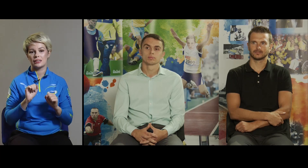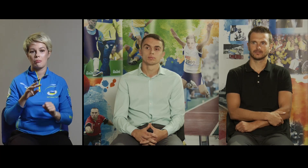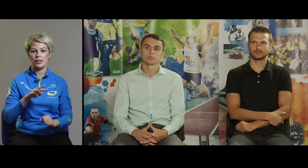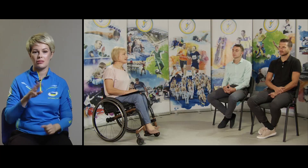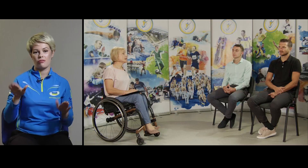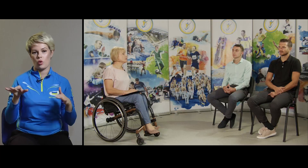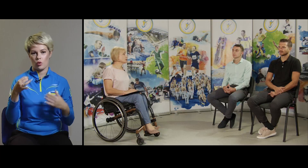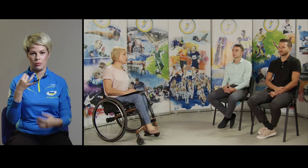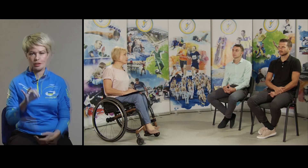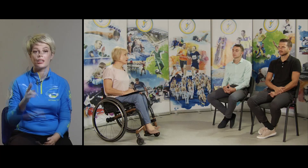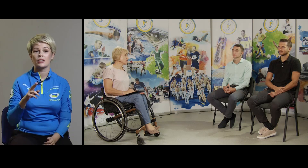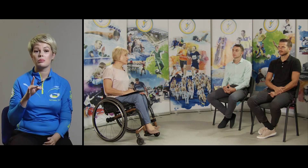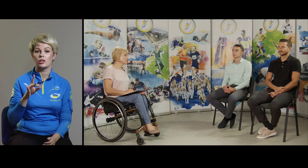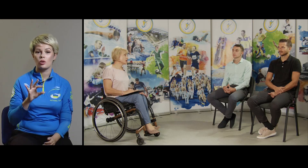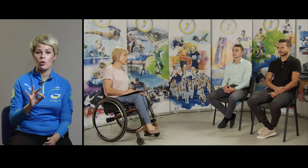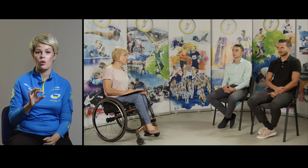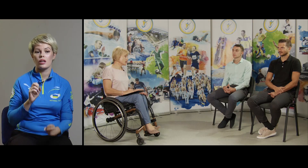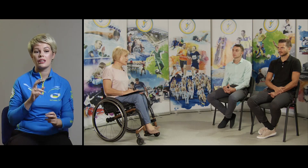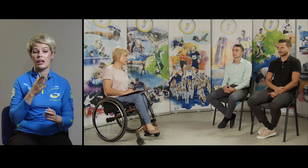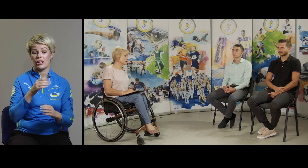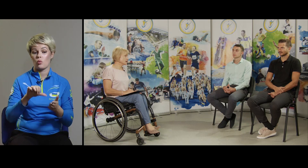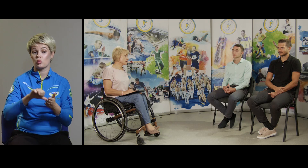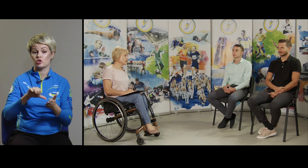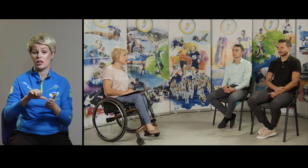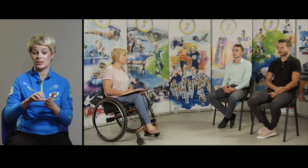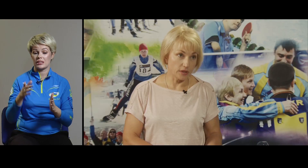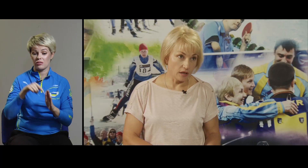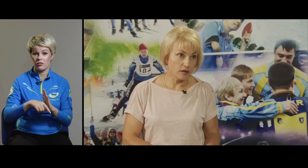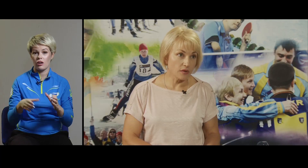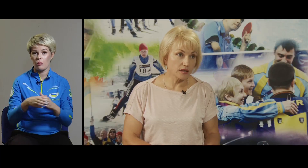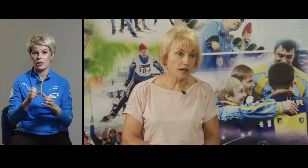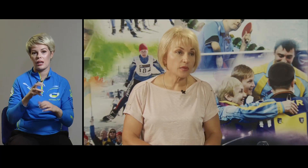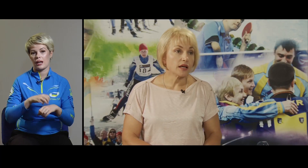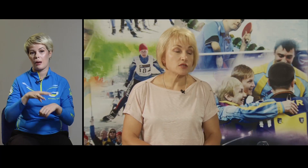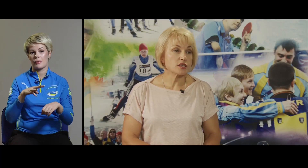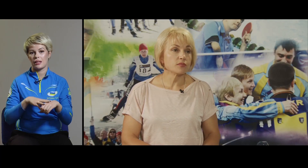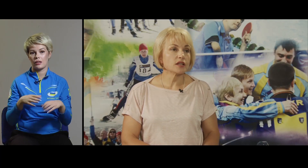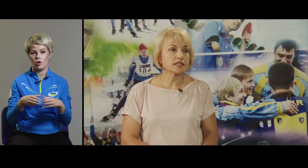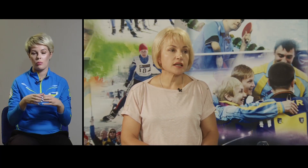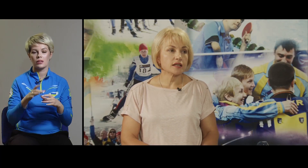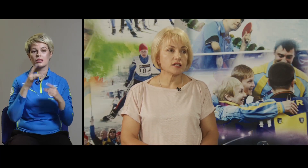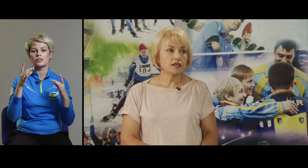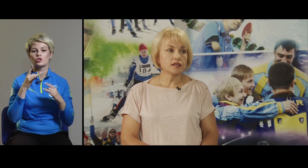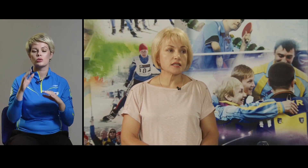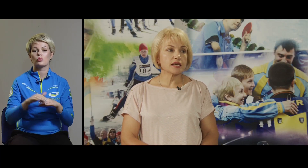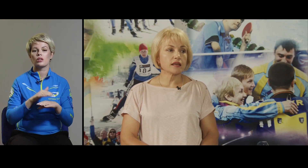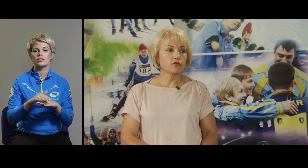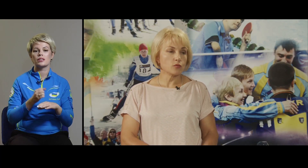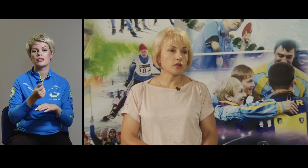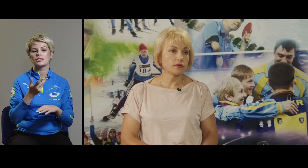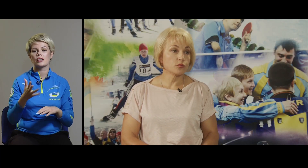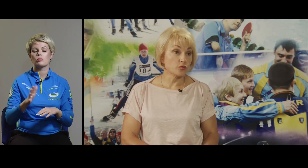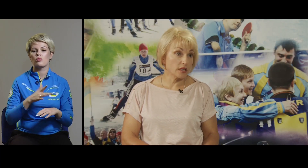Максим Воробей. Дмитро, як безпосередній учасник, як капітан команди, розкажіть, будь ласка,